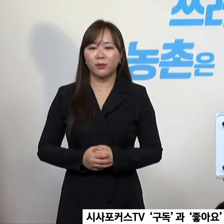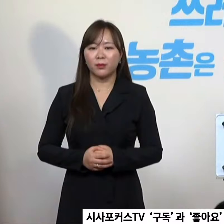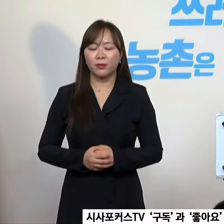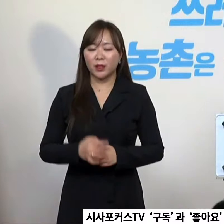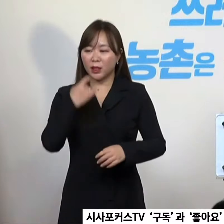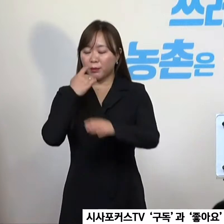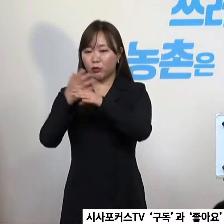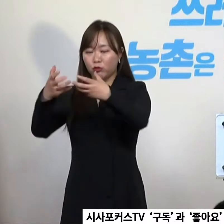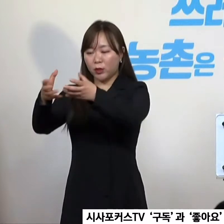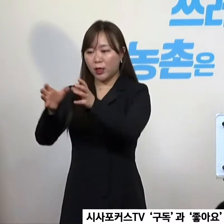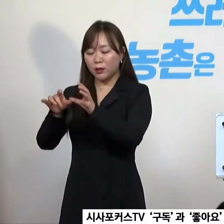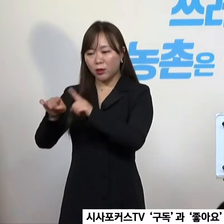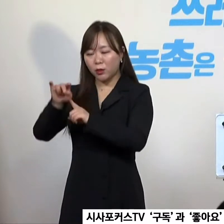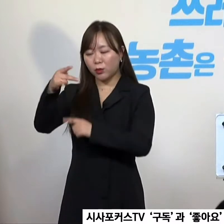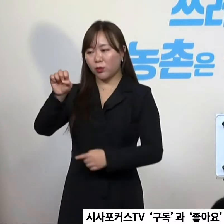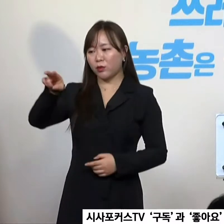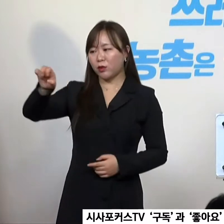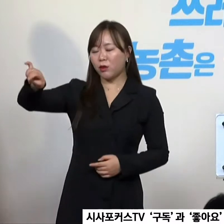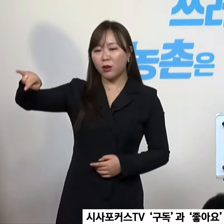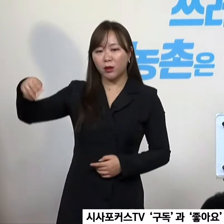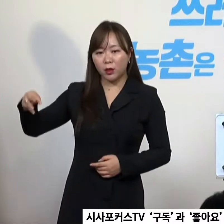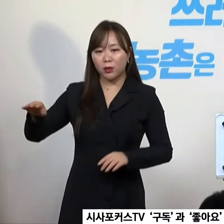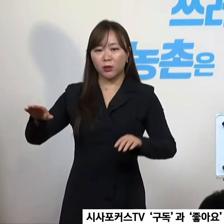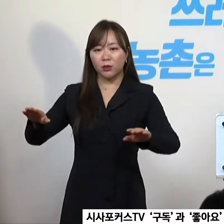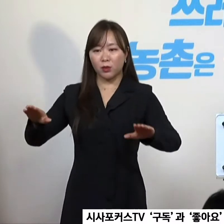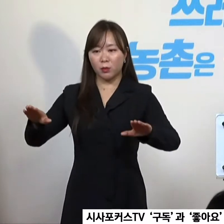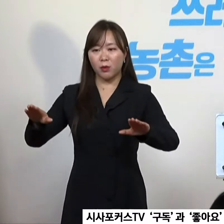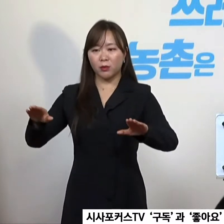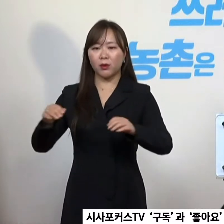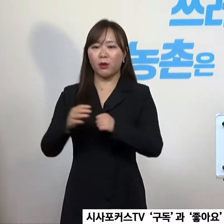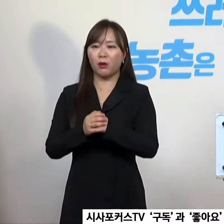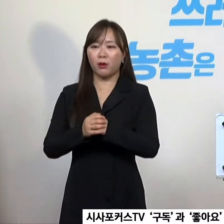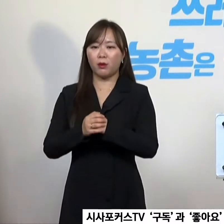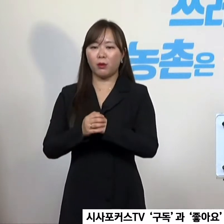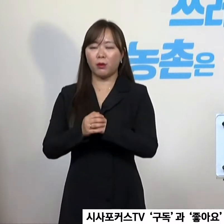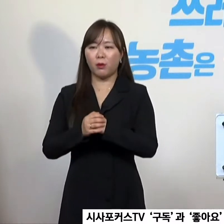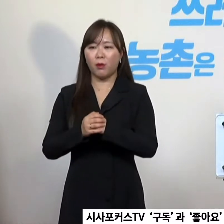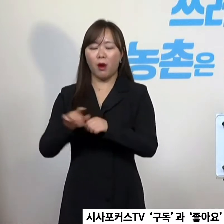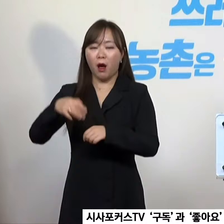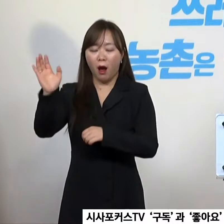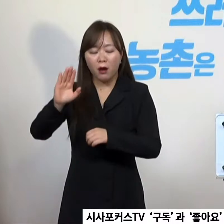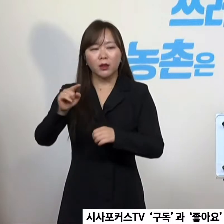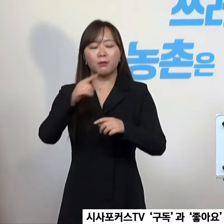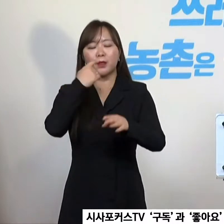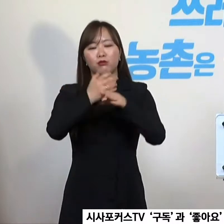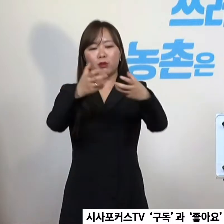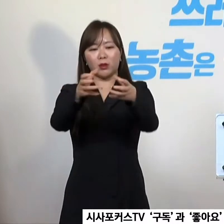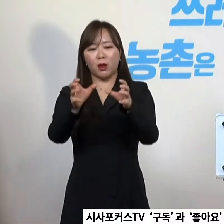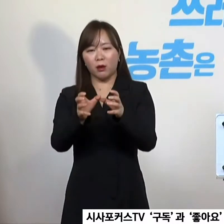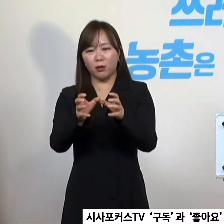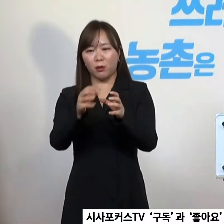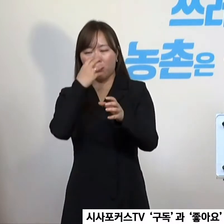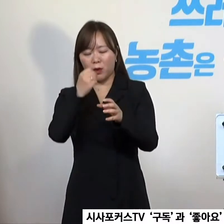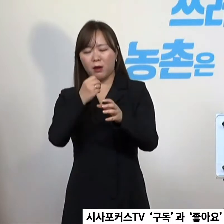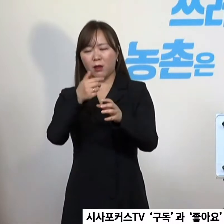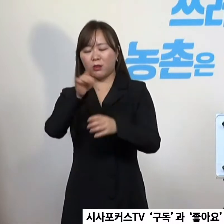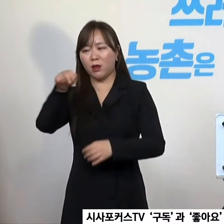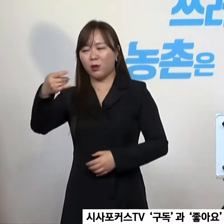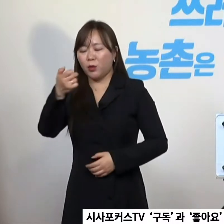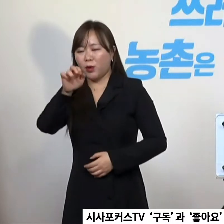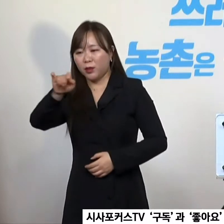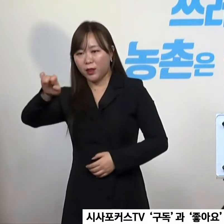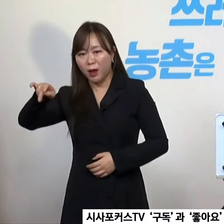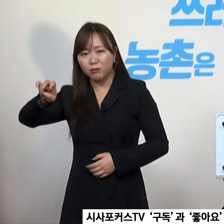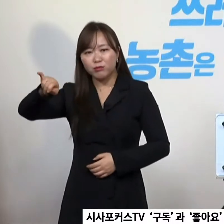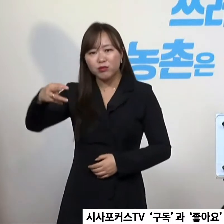같습니다. 네, 민주당에서 오늘 송영길 대표가 총선 불출마 선언하면서 후보님에 대해서 민주당 정부의 오만과 내로남불을 반사할